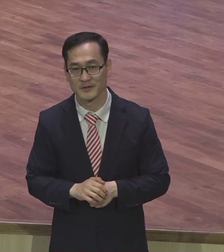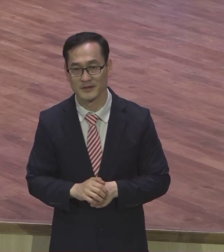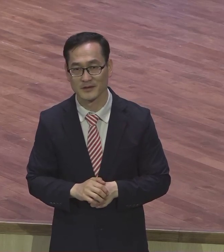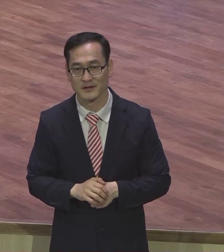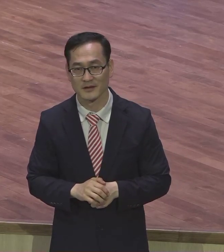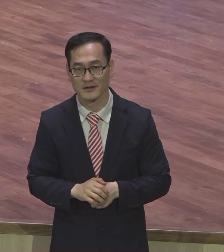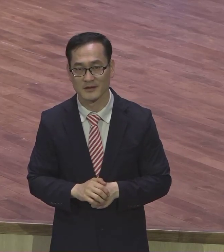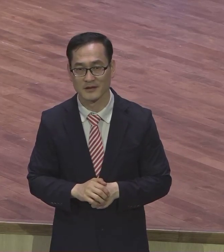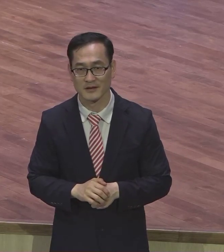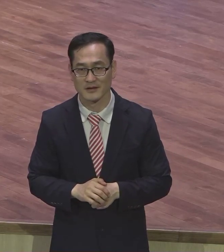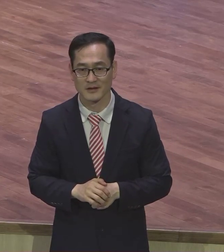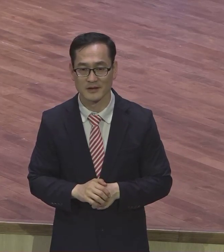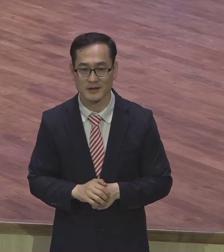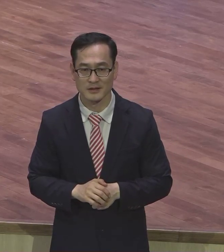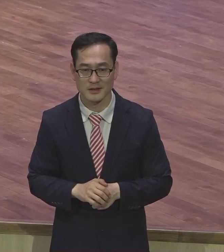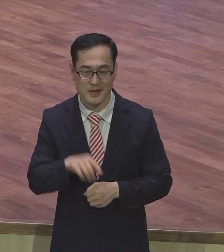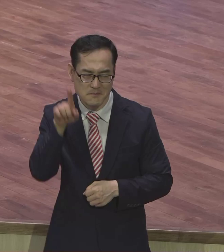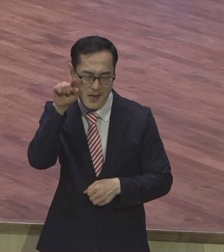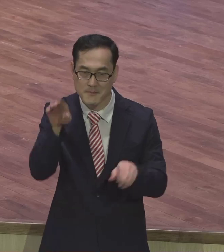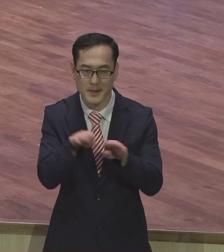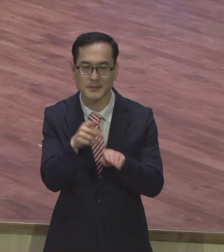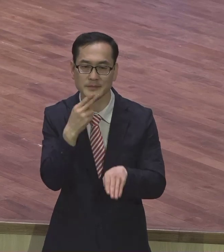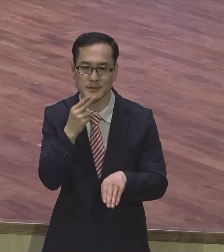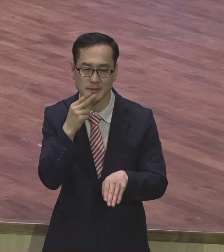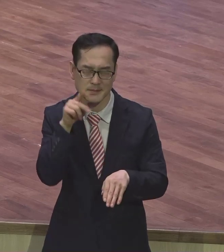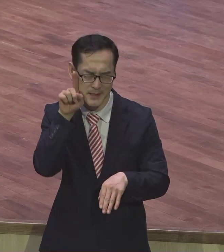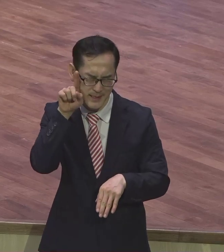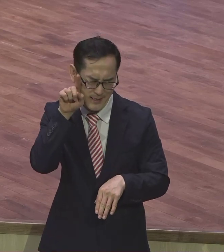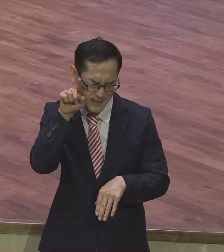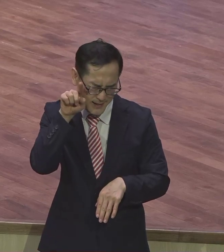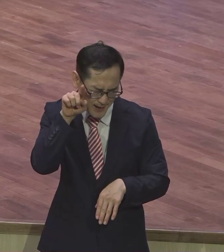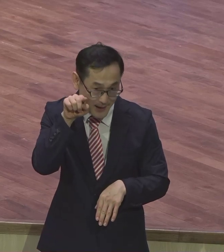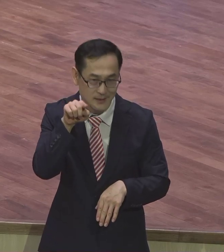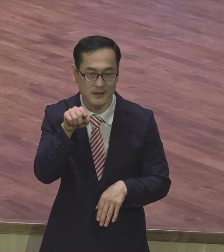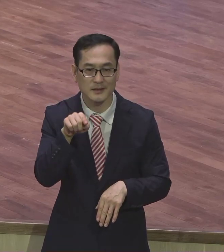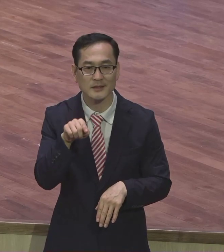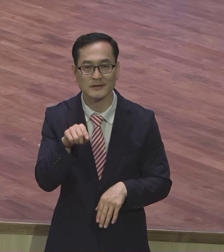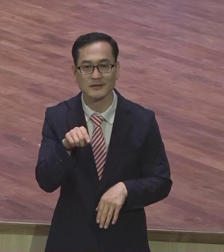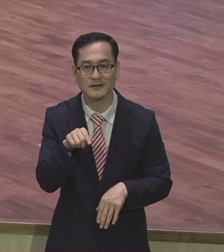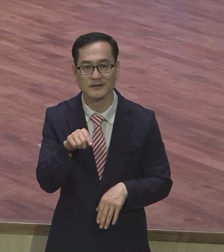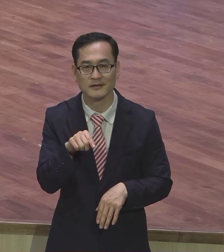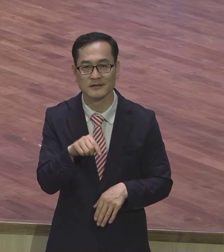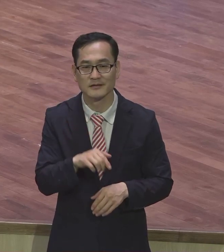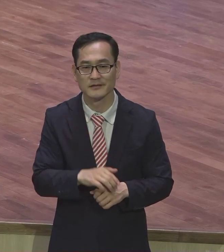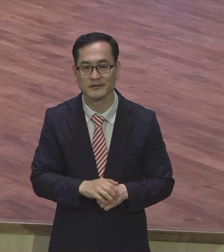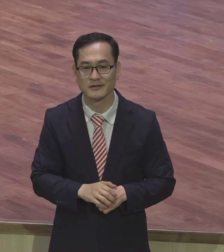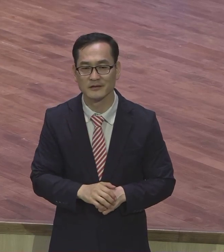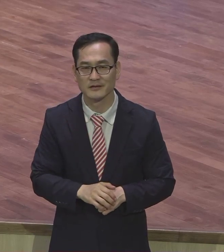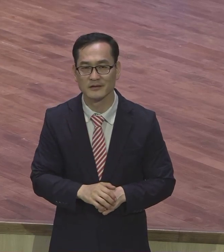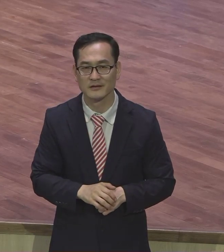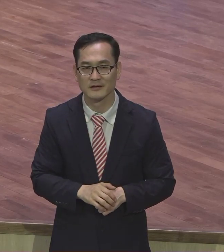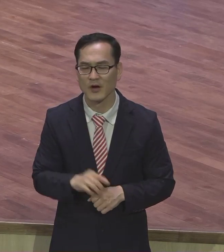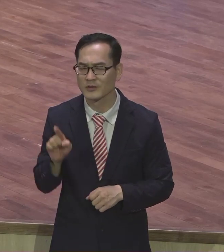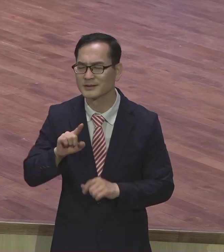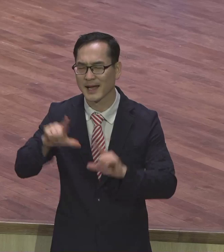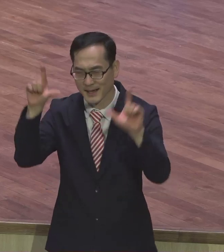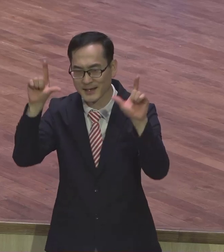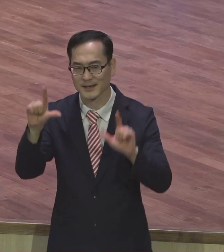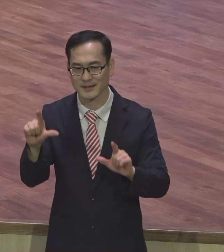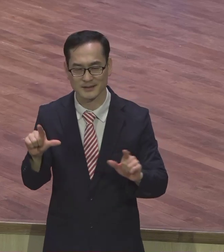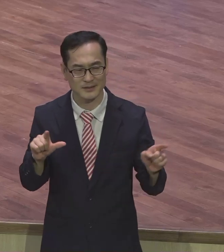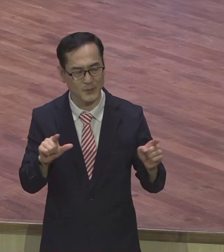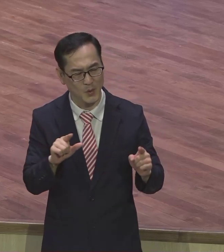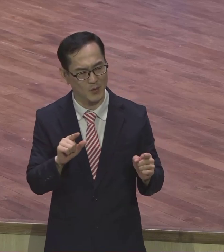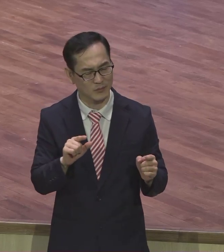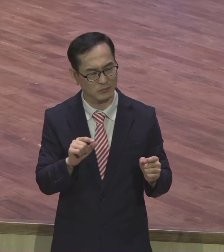30년 하루도 안 빠지고 새벽 기도 다닌다고 그렇게 막 성경구멍을 잘하는데 한 분은 우연히 집에 같이 가게